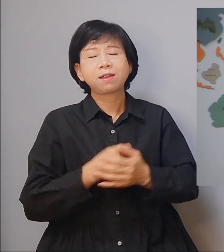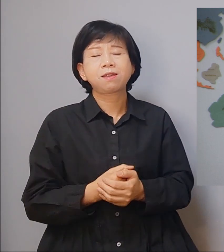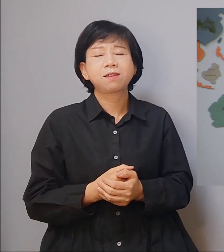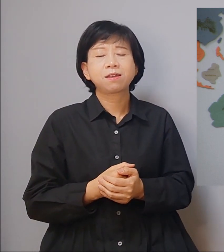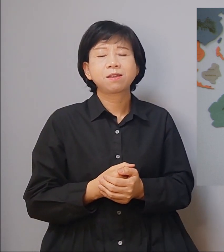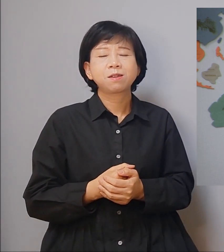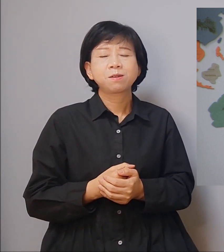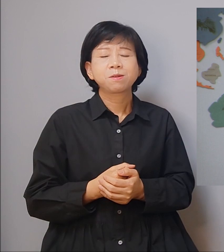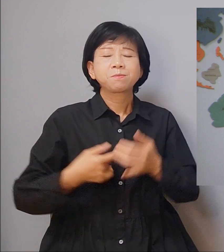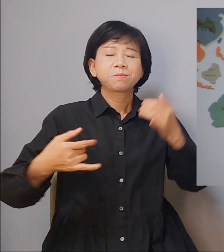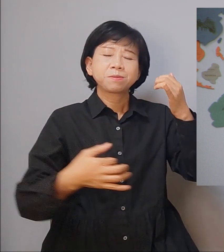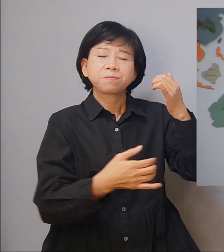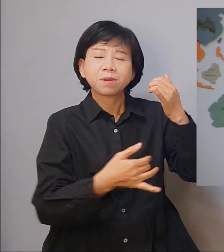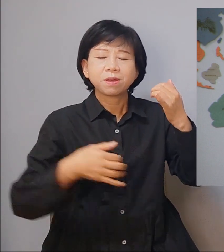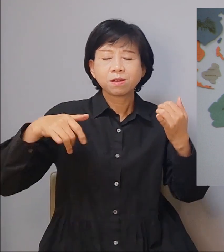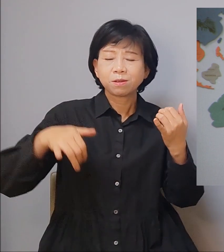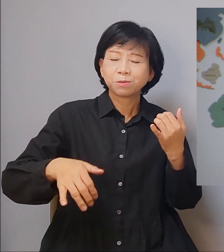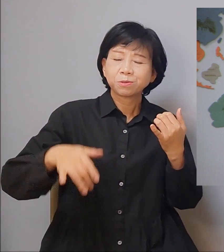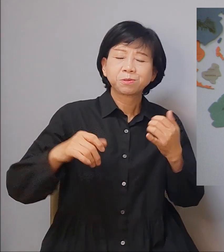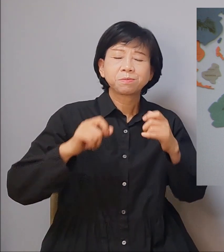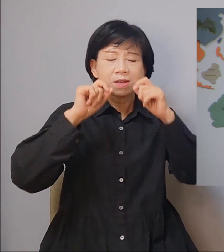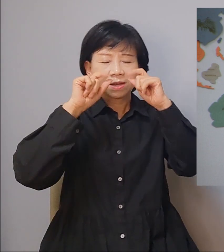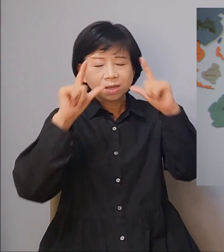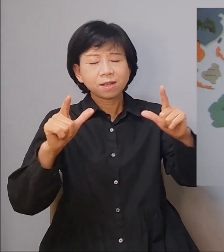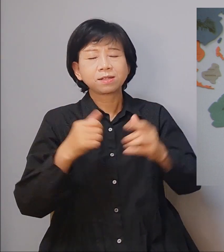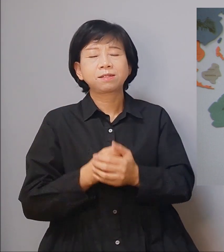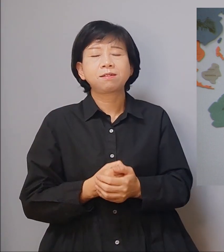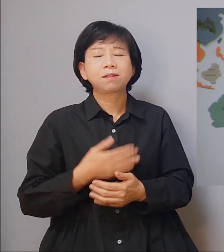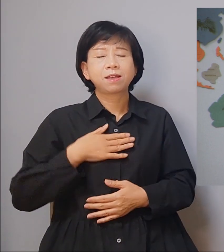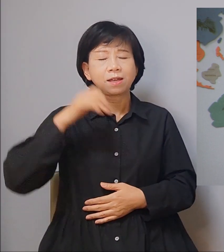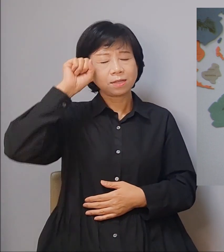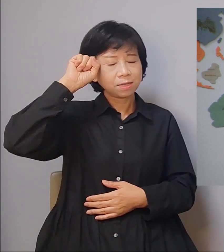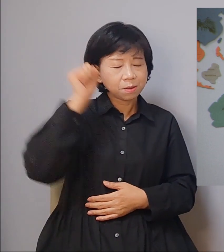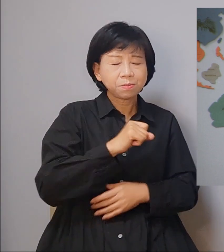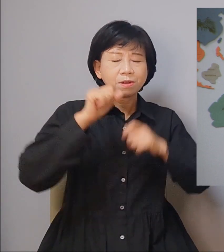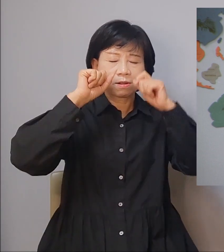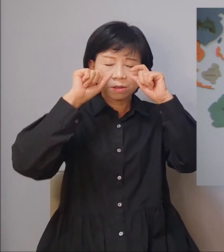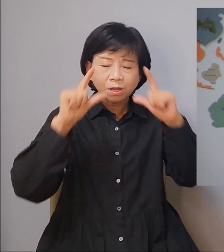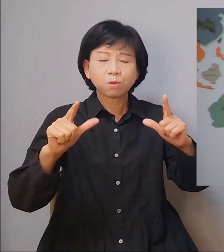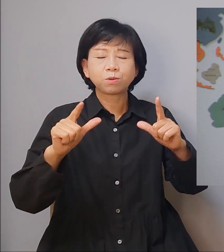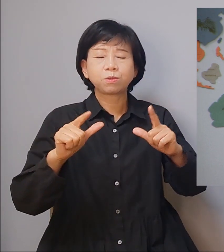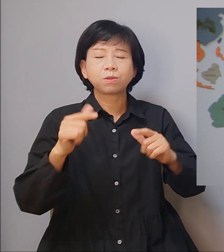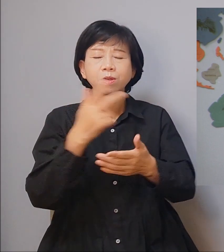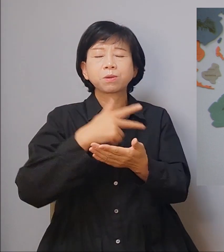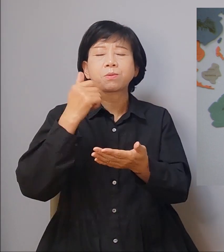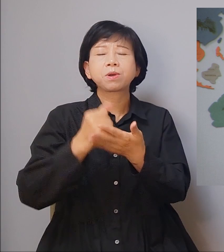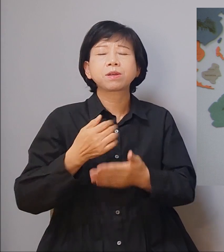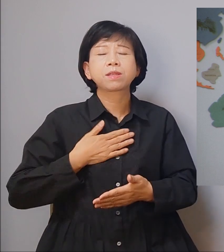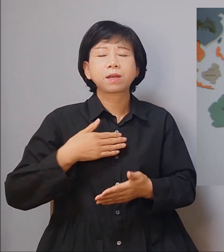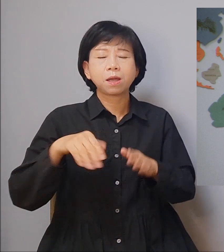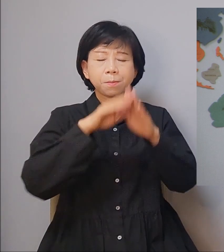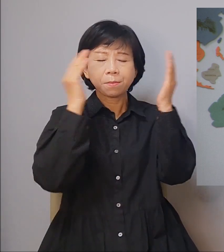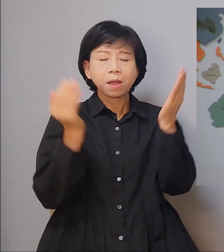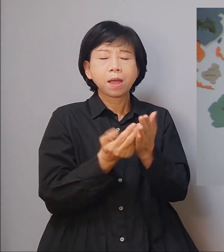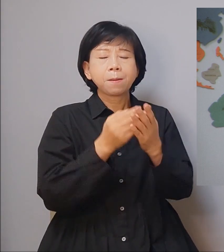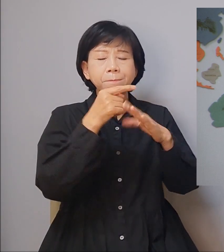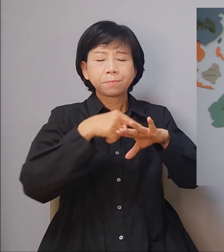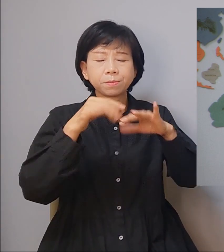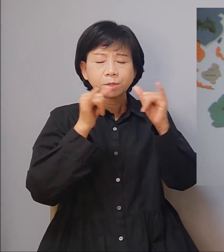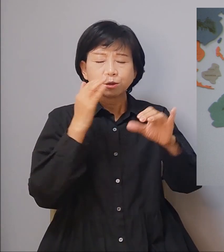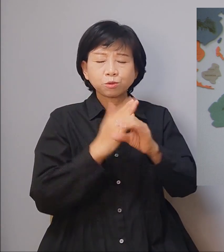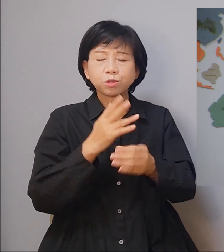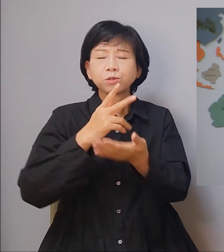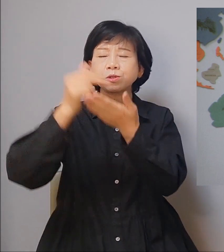비파야 수금아 깰지어다. 내가 새벽을 깨우리로다. 여호와여 내가 만민 중에서 주께